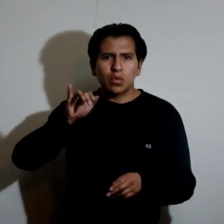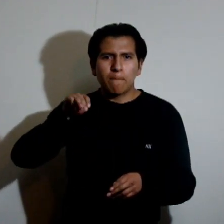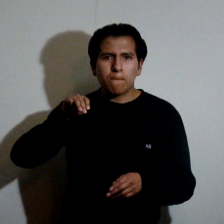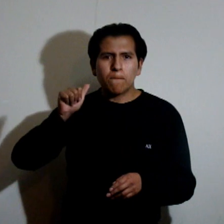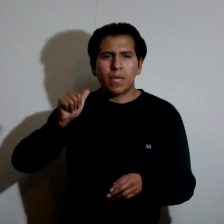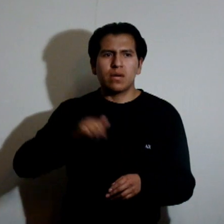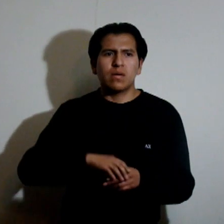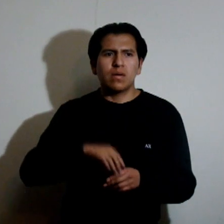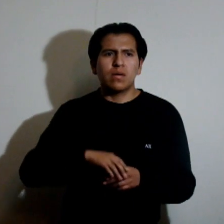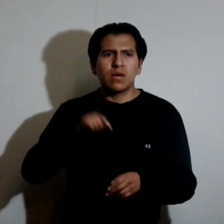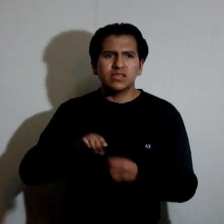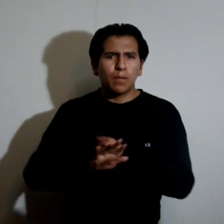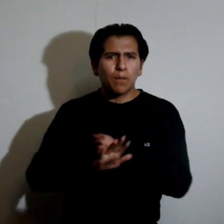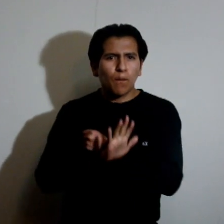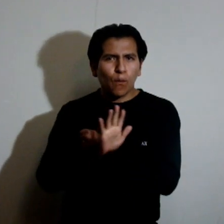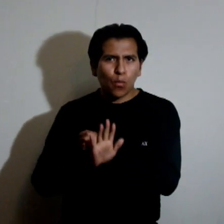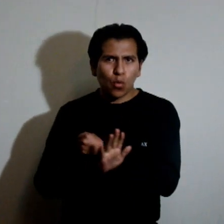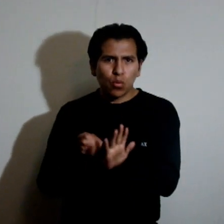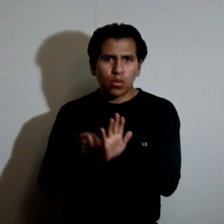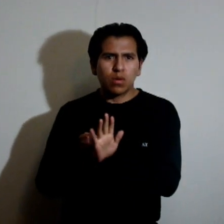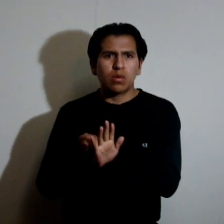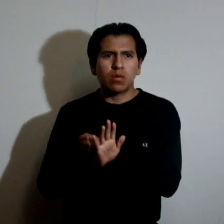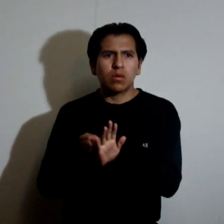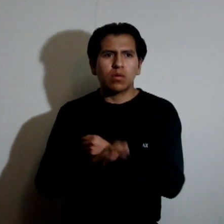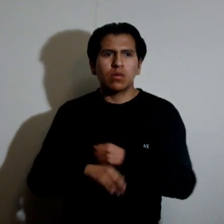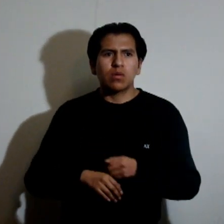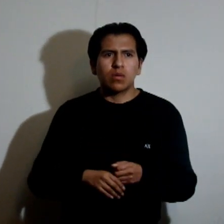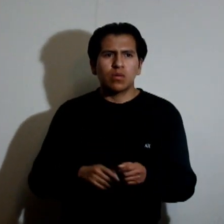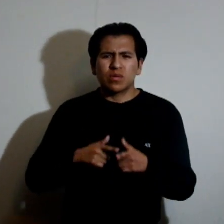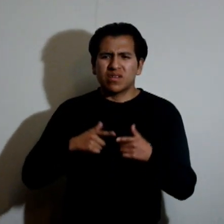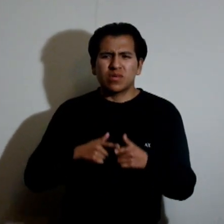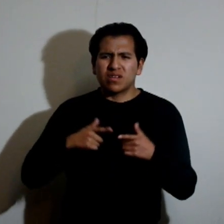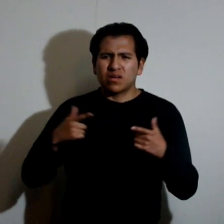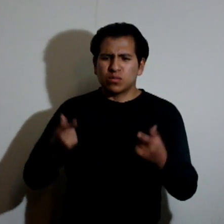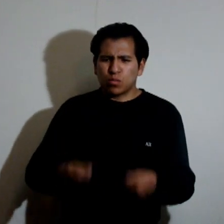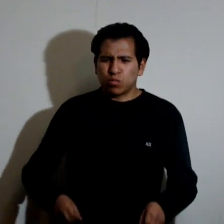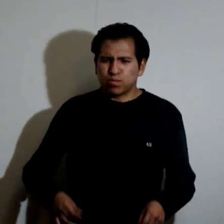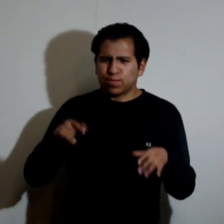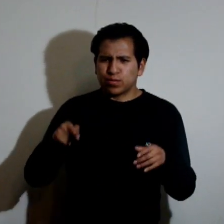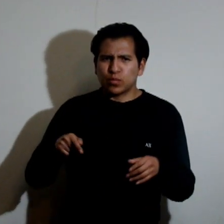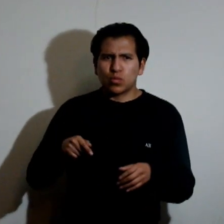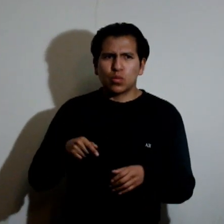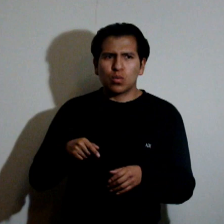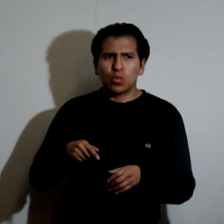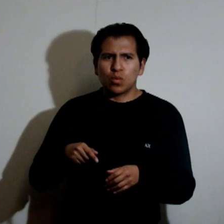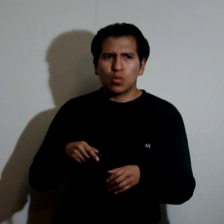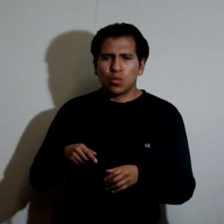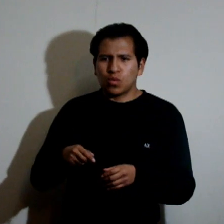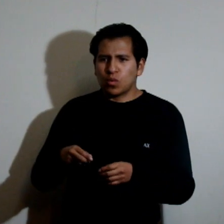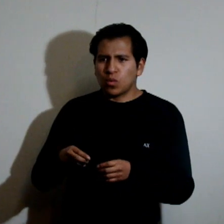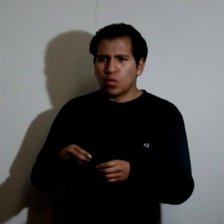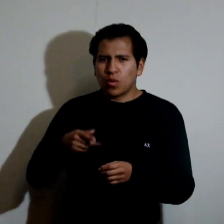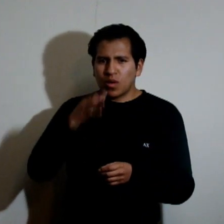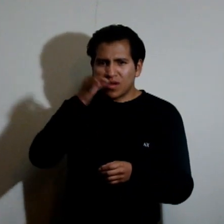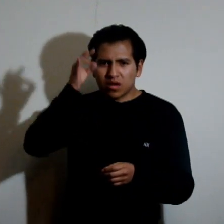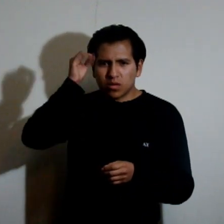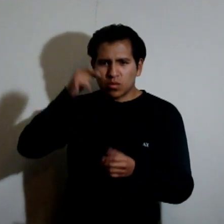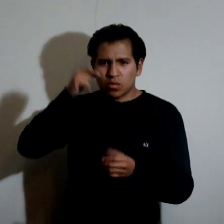Este protege los tesoros incaicos y los lleva al fondo del lago Titicaca.